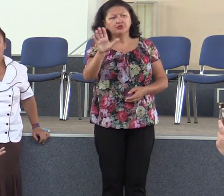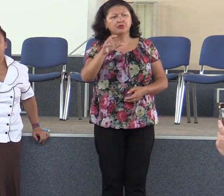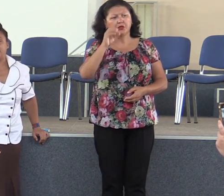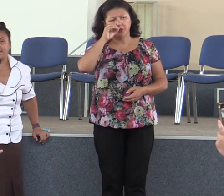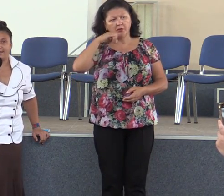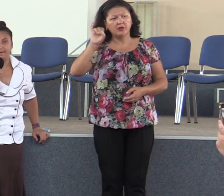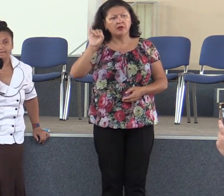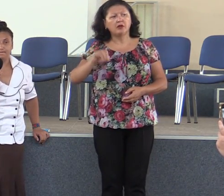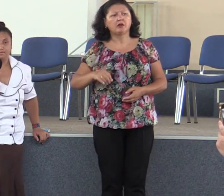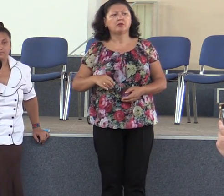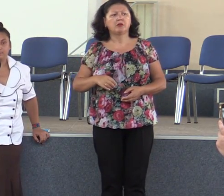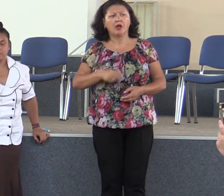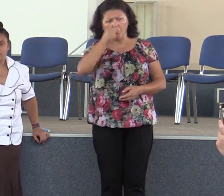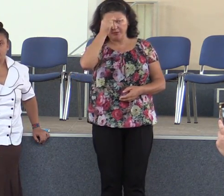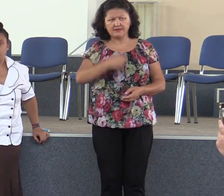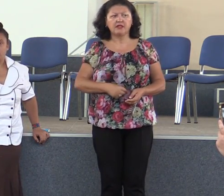O biserică